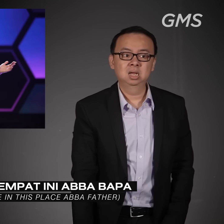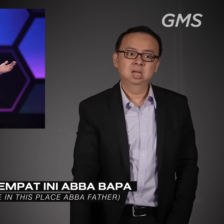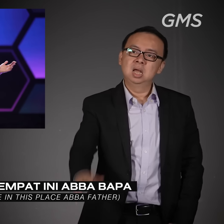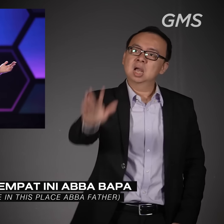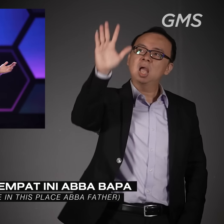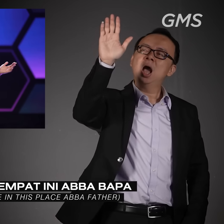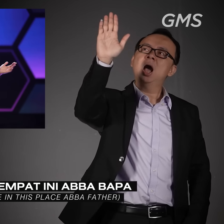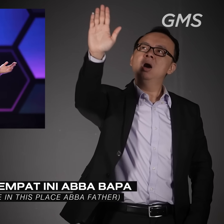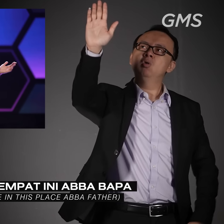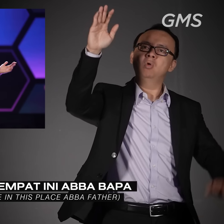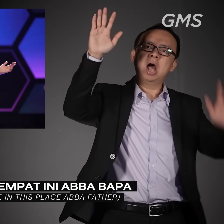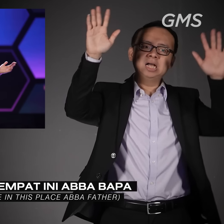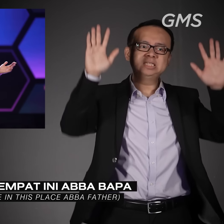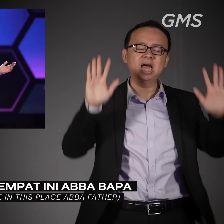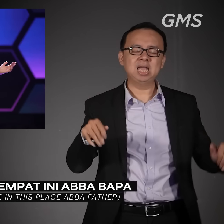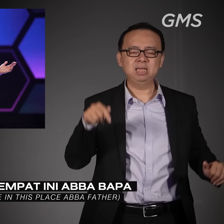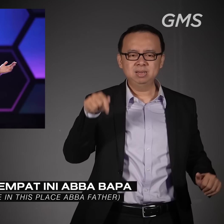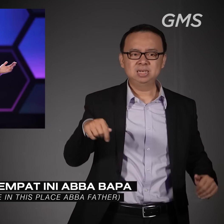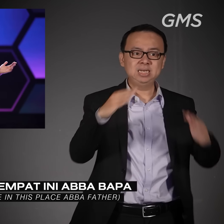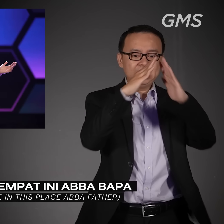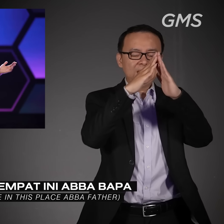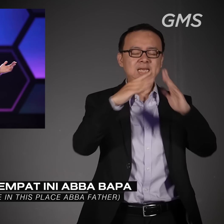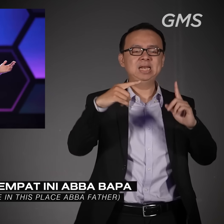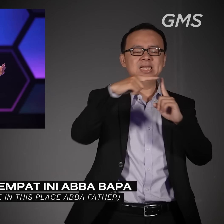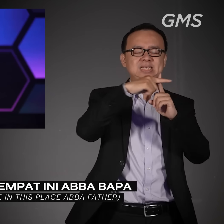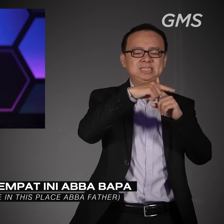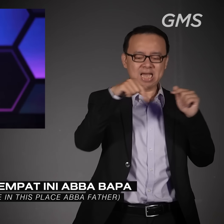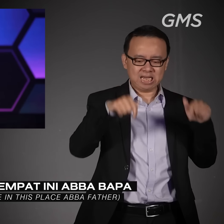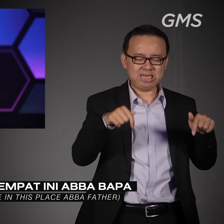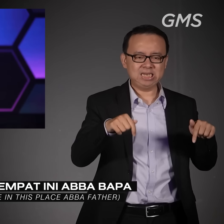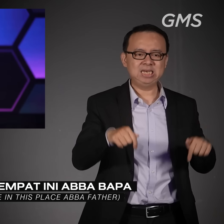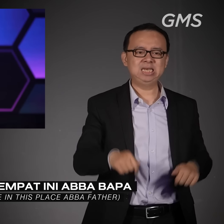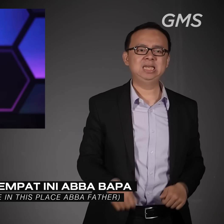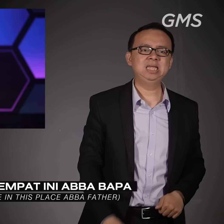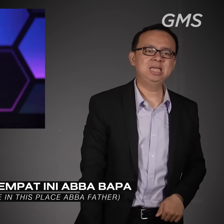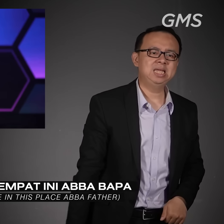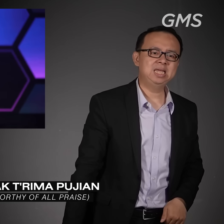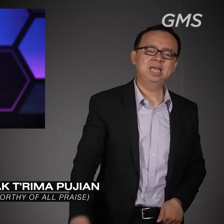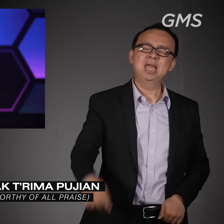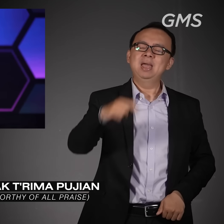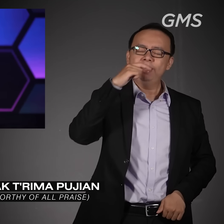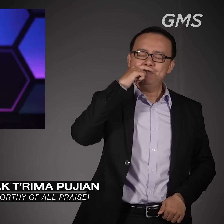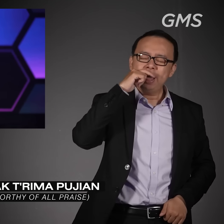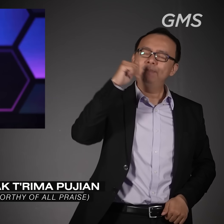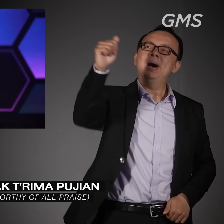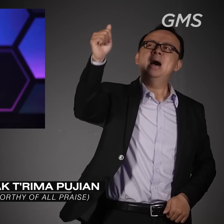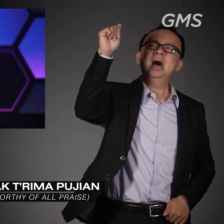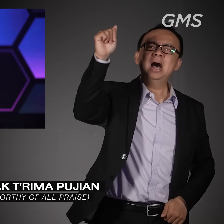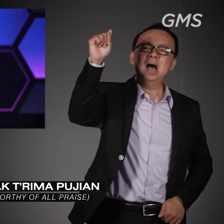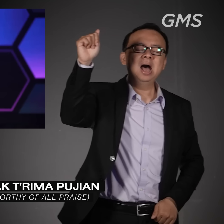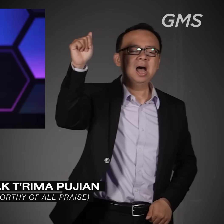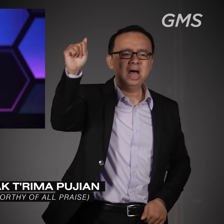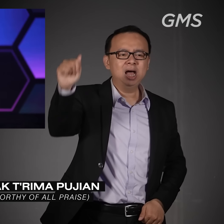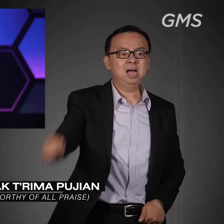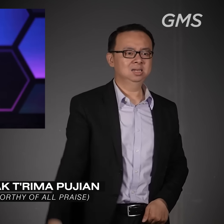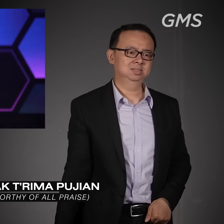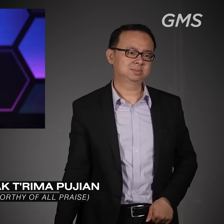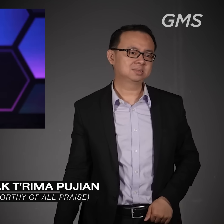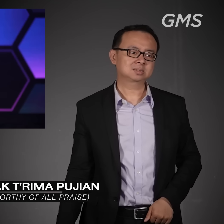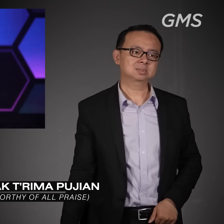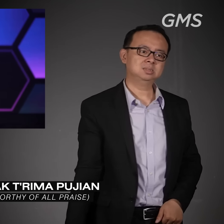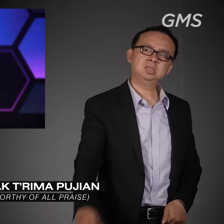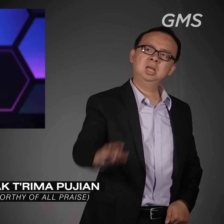Kau ajaib di gereja ini, Abba Bapa.